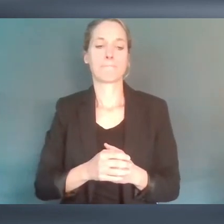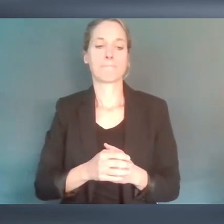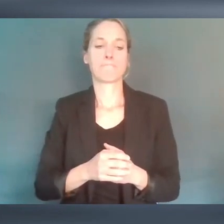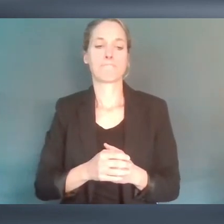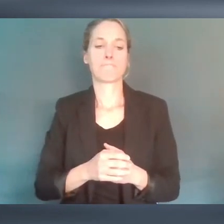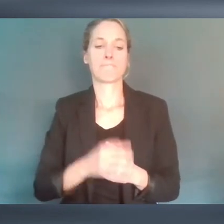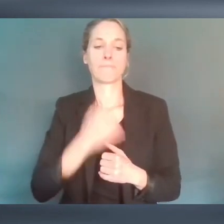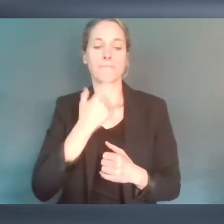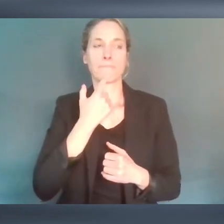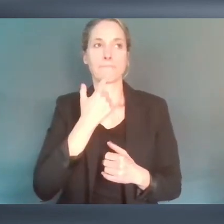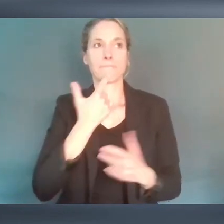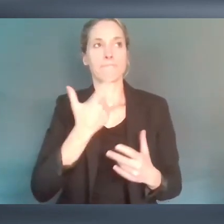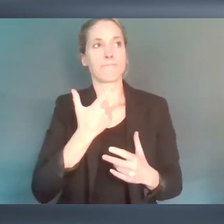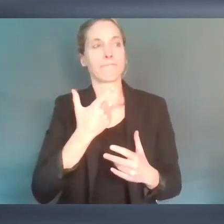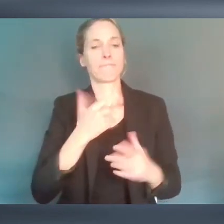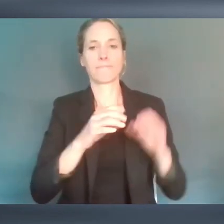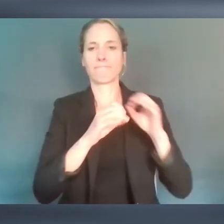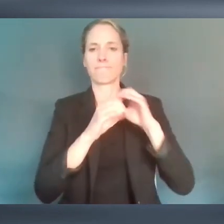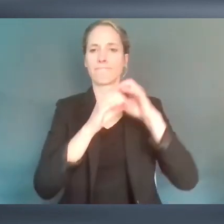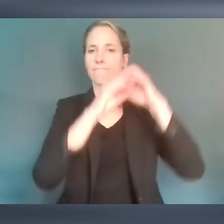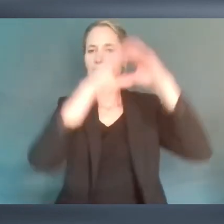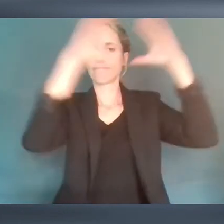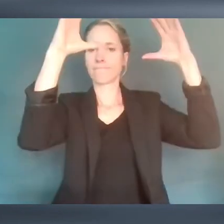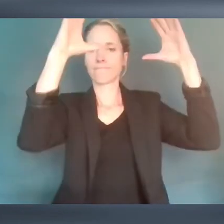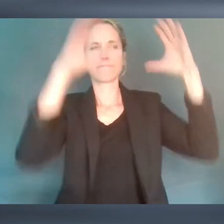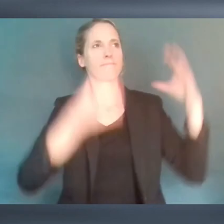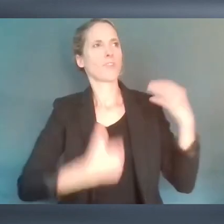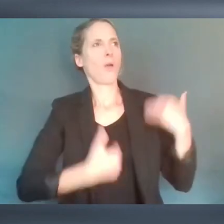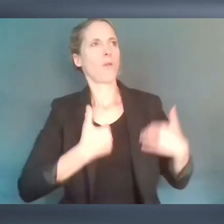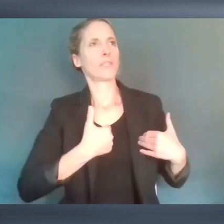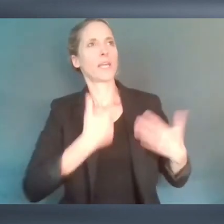quelque chose de plutôt menaçant ou faible.